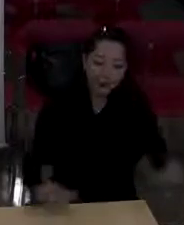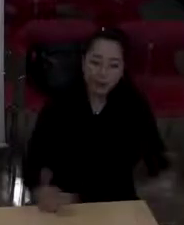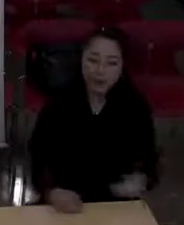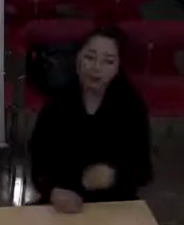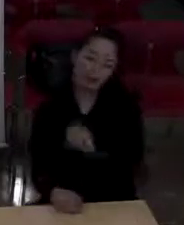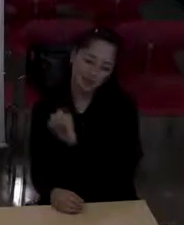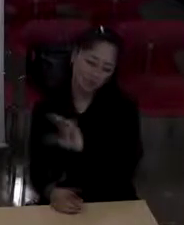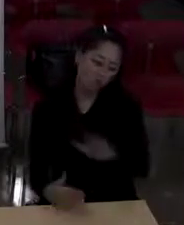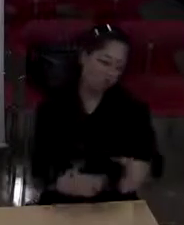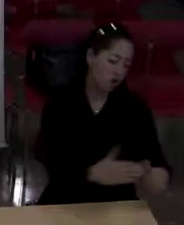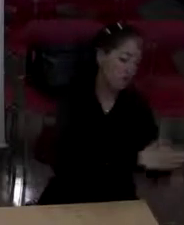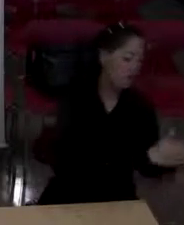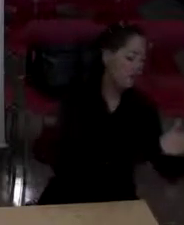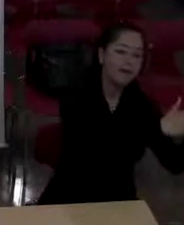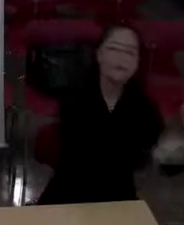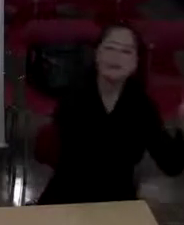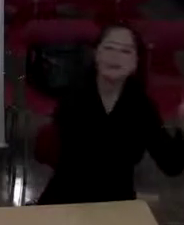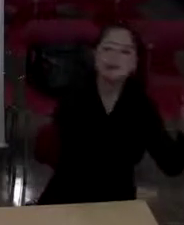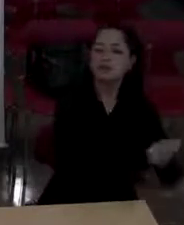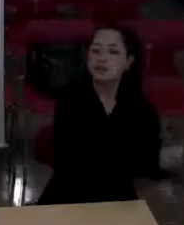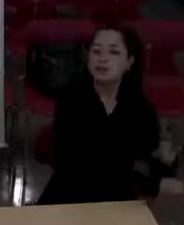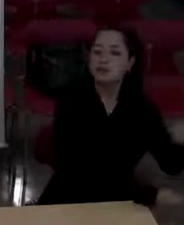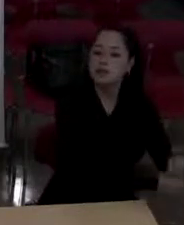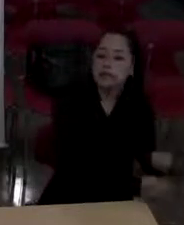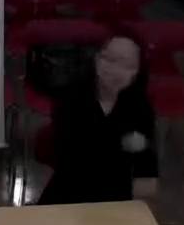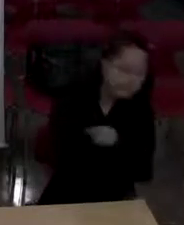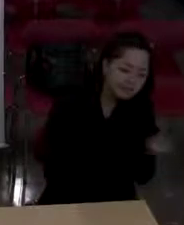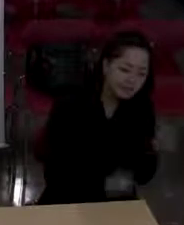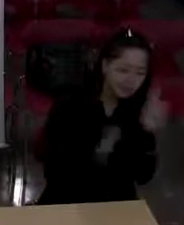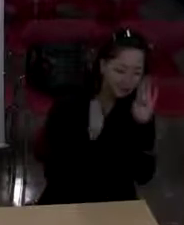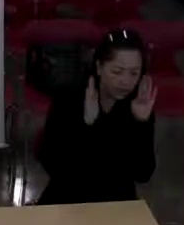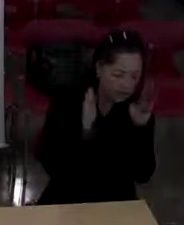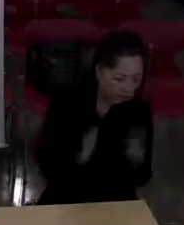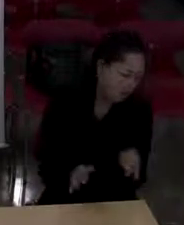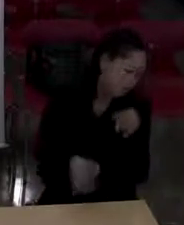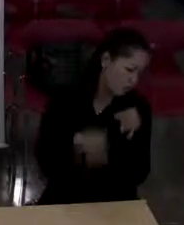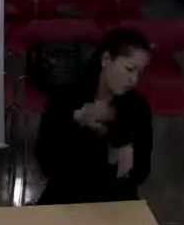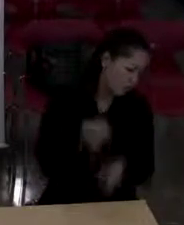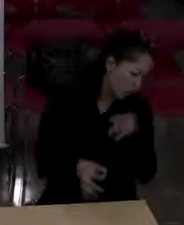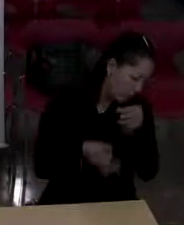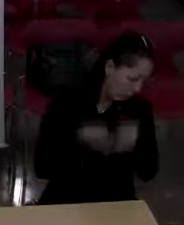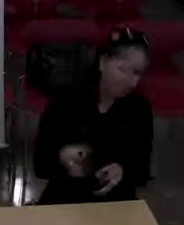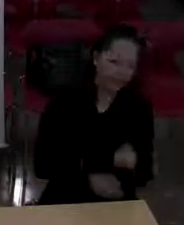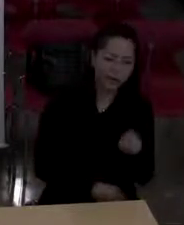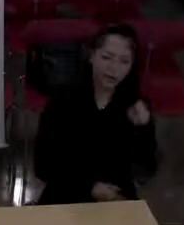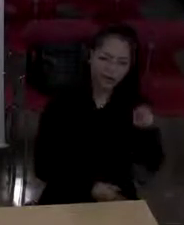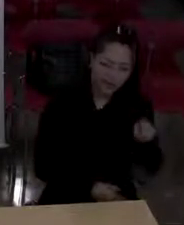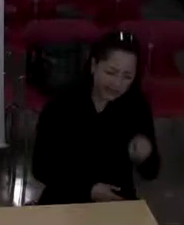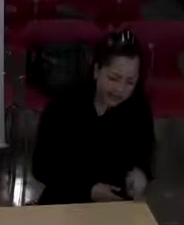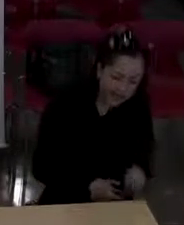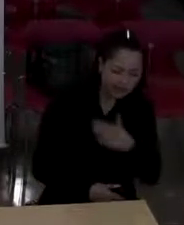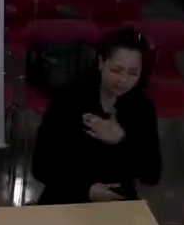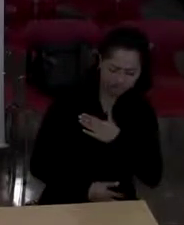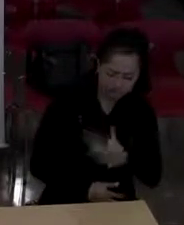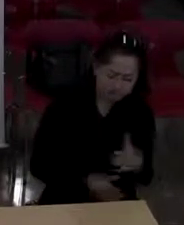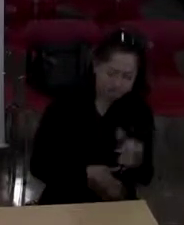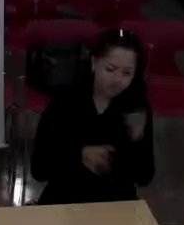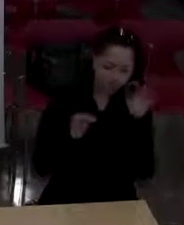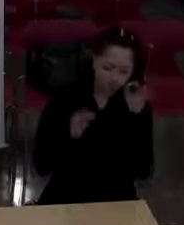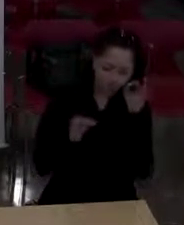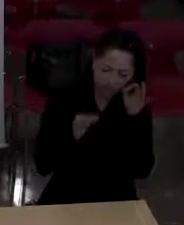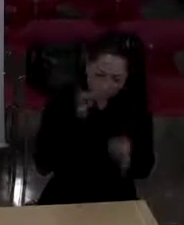servicios que garanticen los derechos impostergables de protección, de salud, de educación inicial, desde la